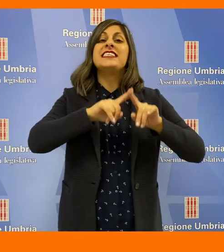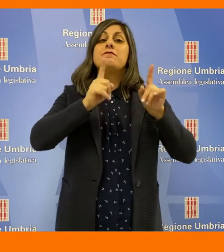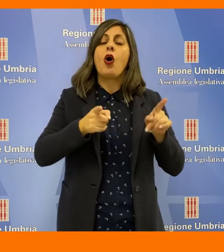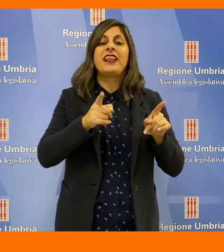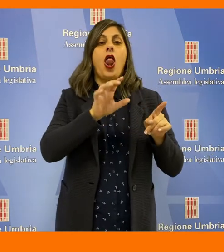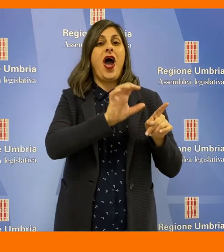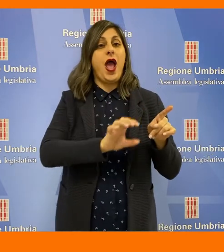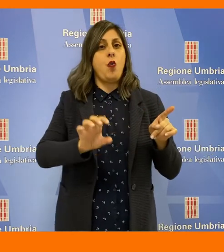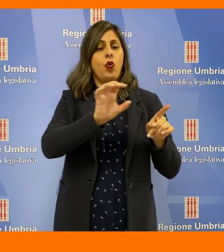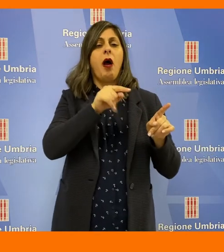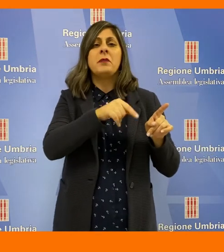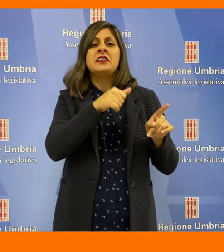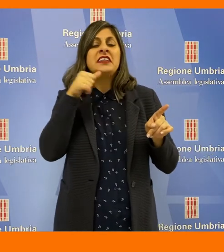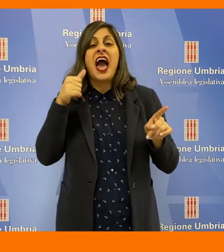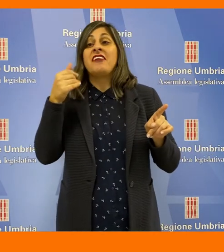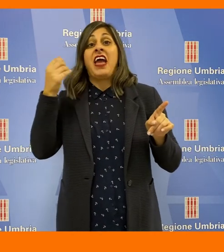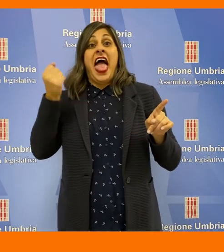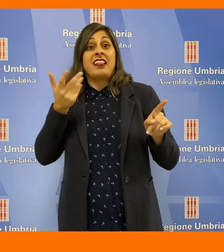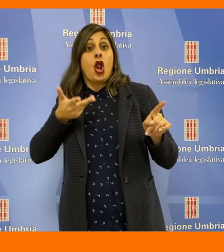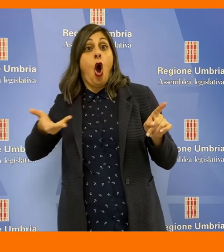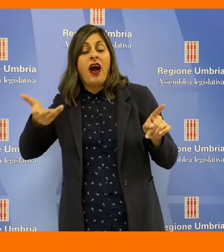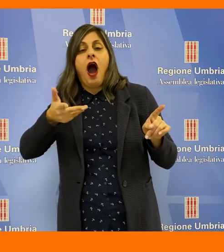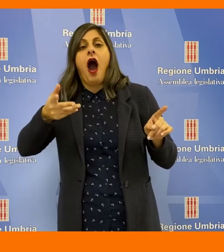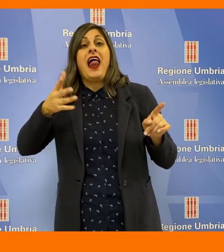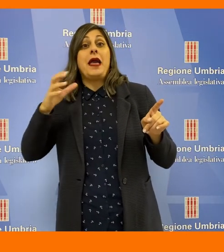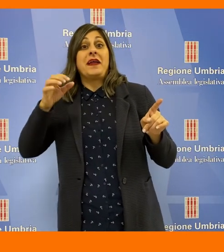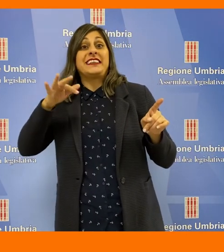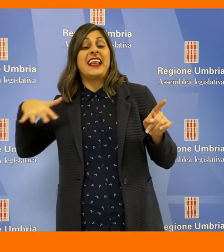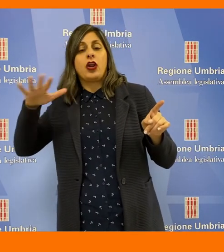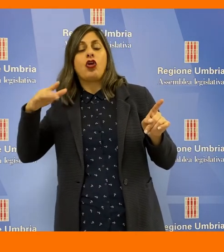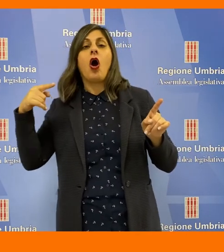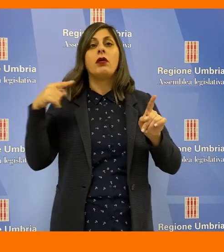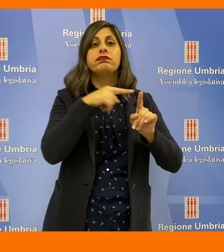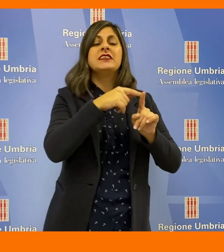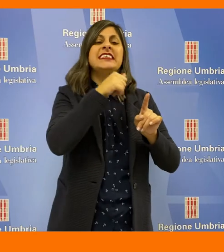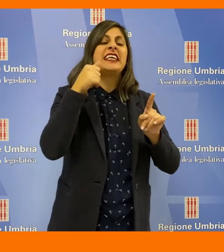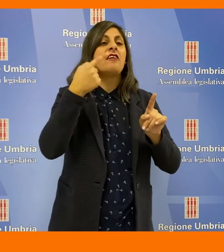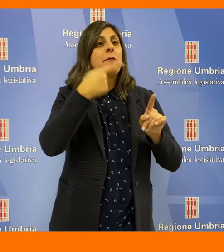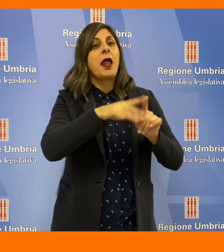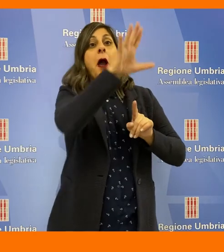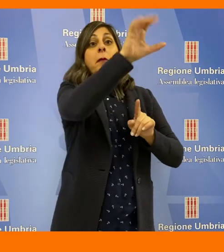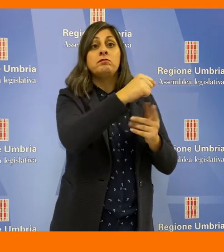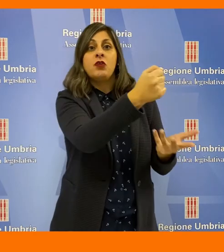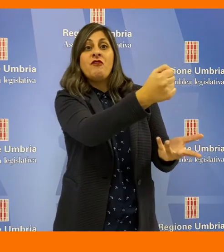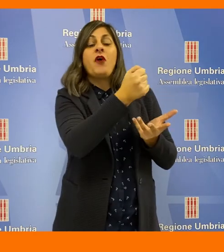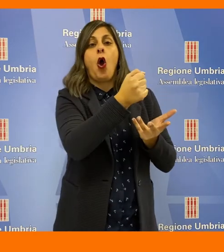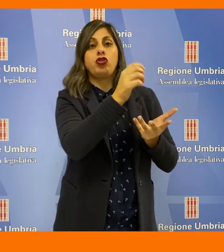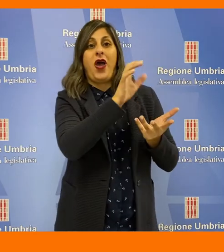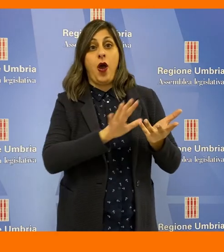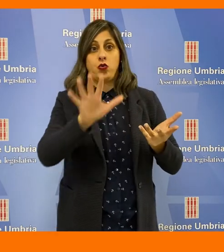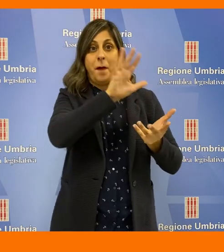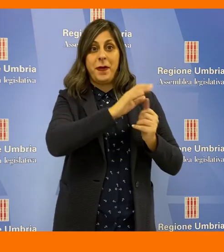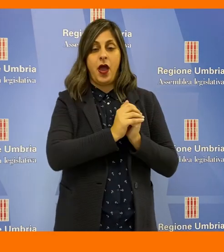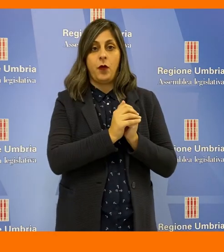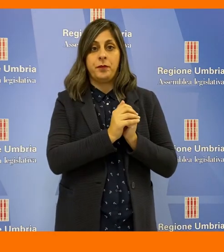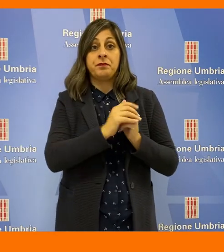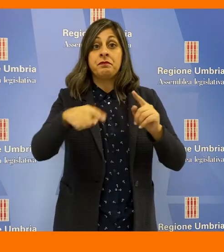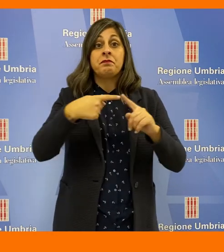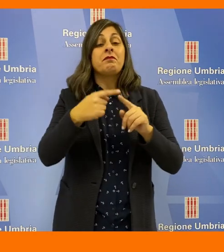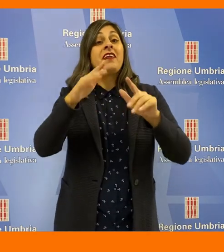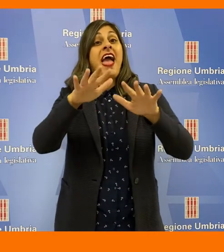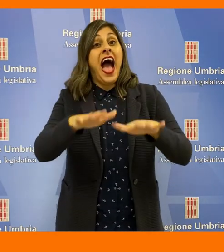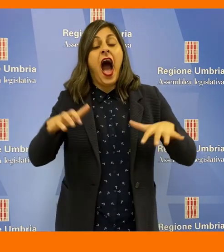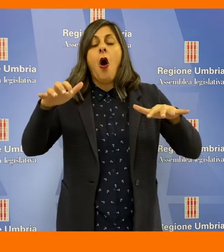partecipate, la rete territoriale degli sportelli Europa, al servizio di antilocali, imprese e territorio, al fine di favorire l